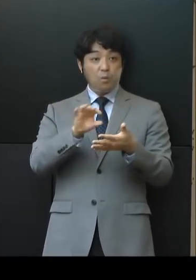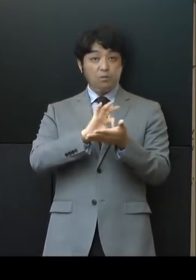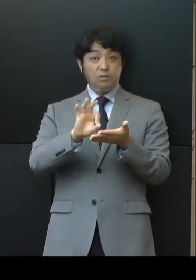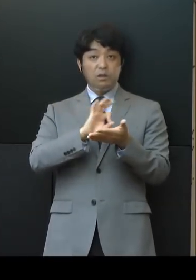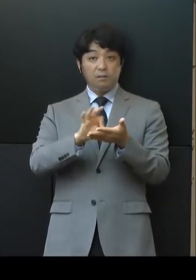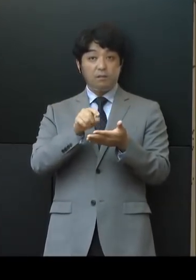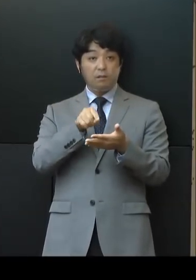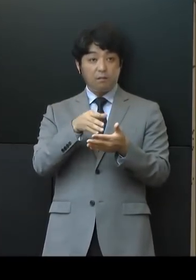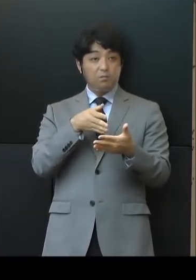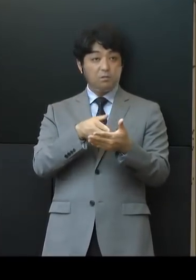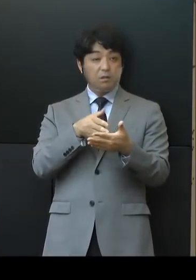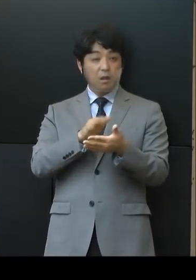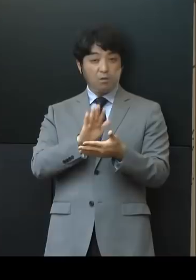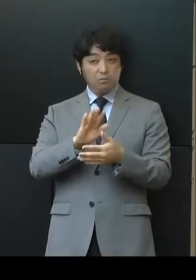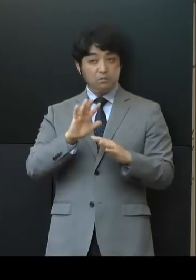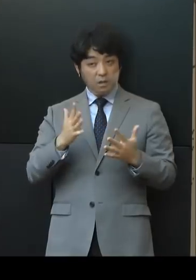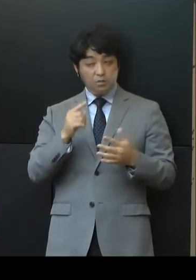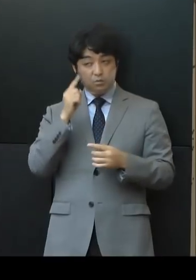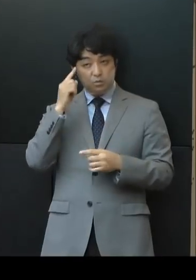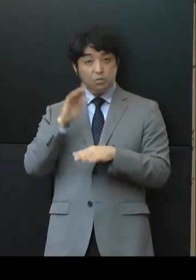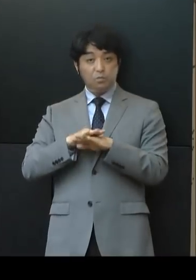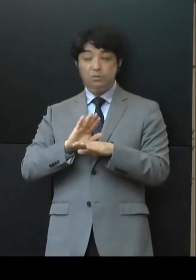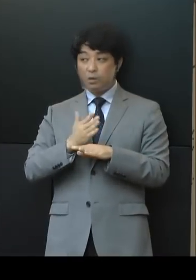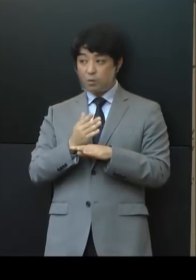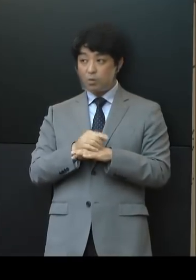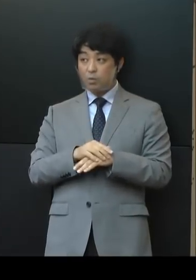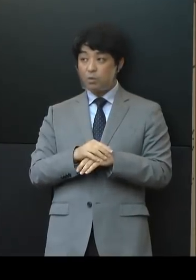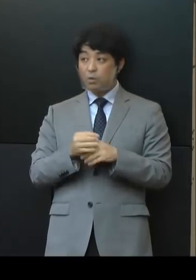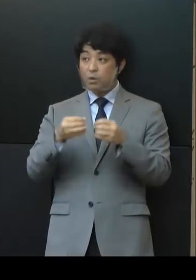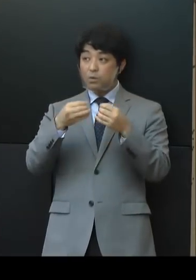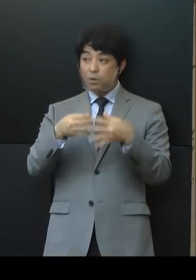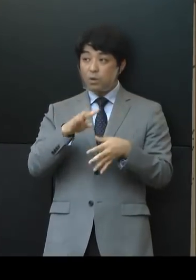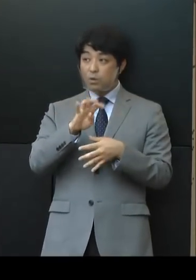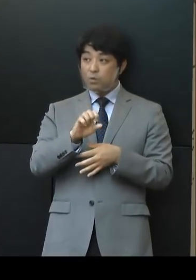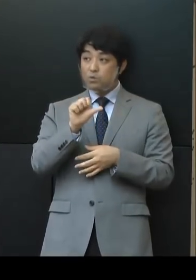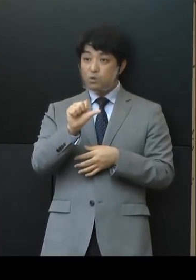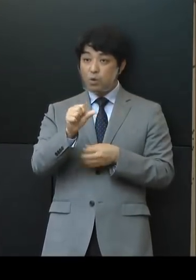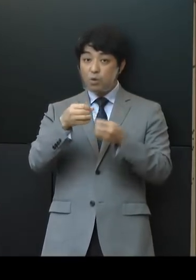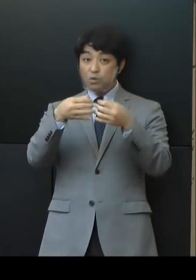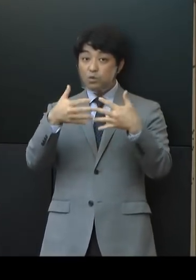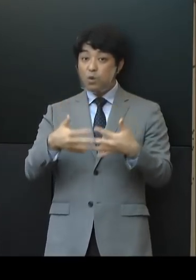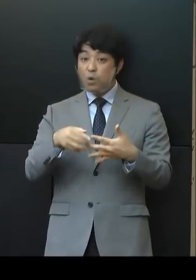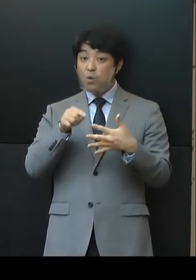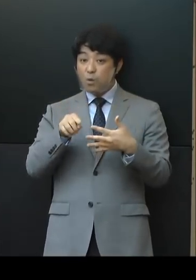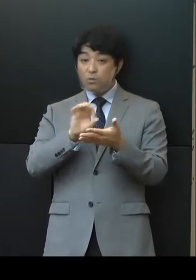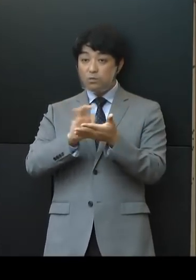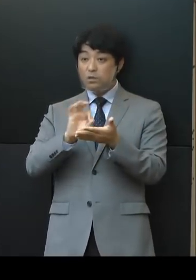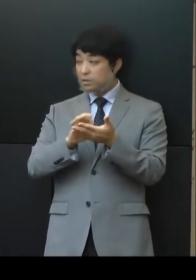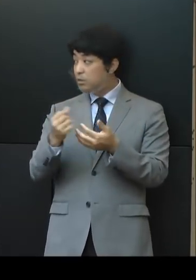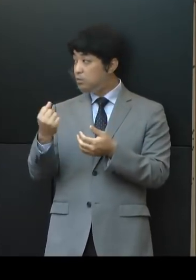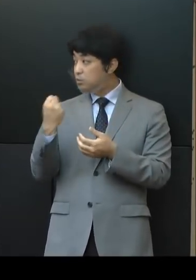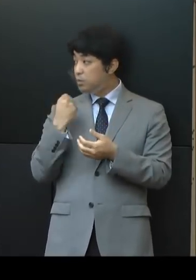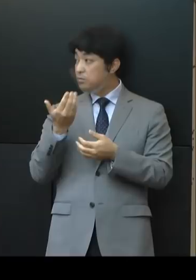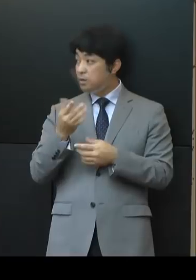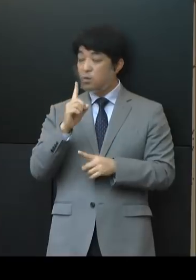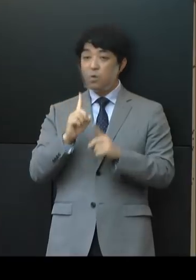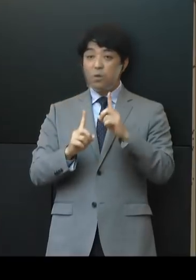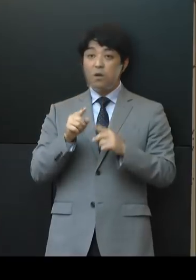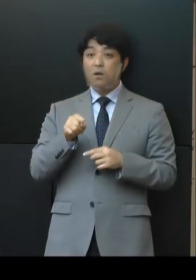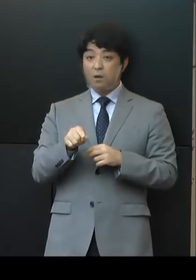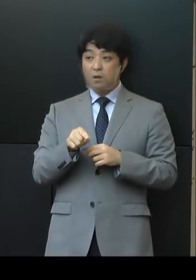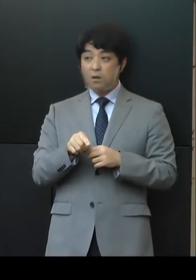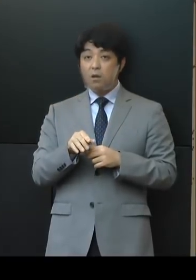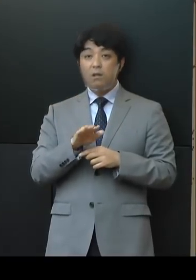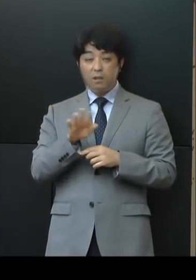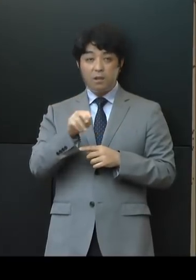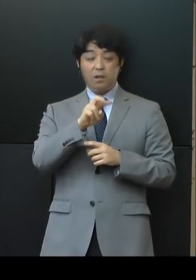というところもあって、国の方も45条の制限の強めるというような形で進めているところなんですけども、なぜ